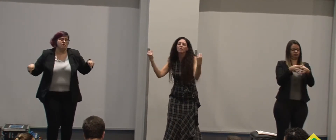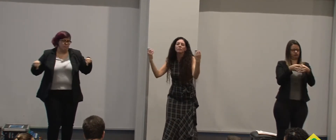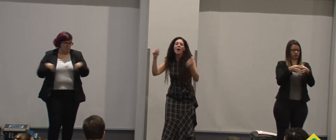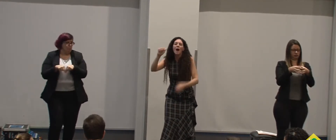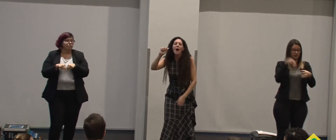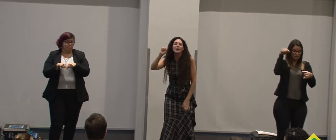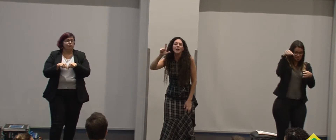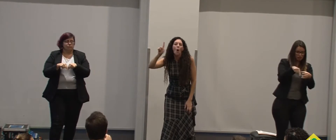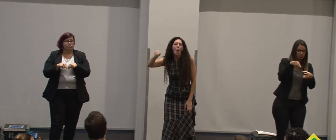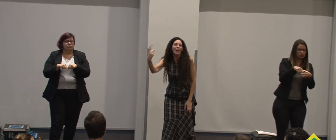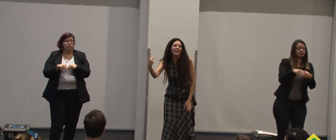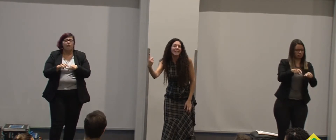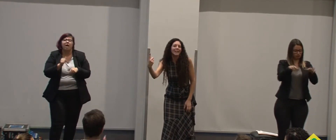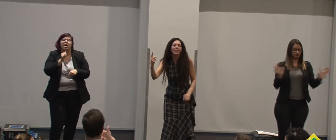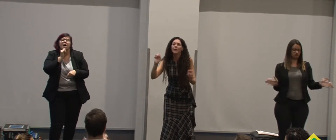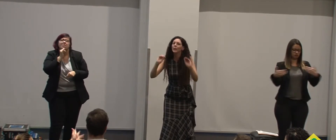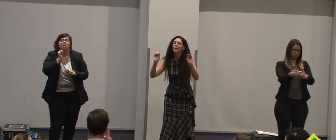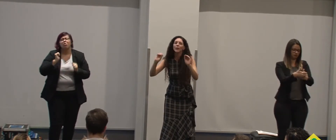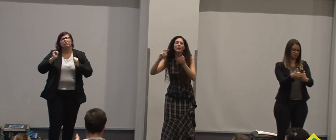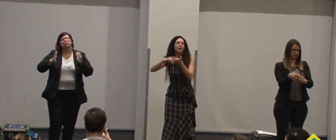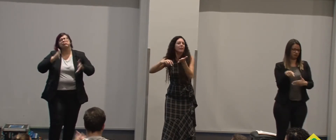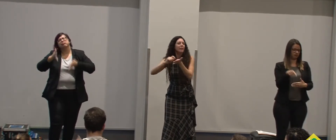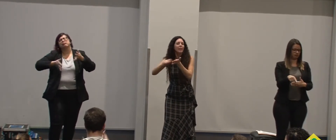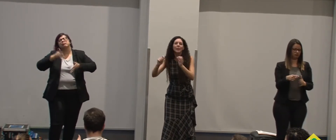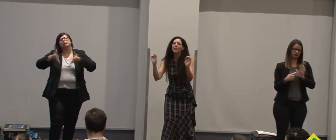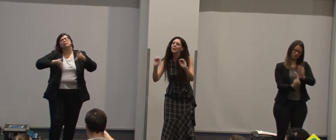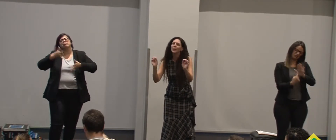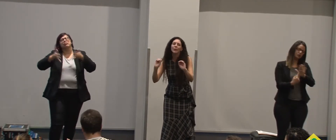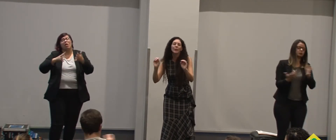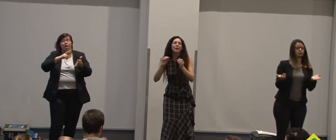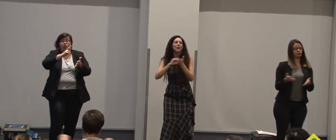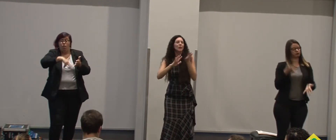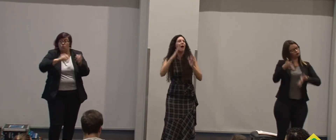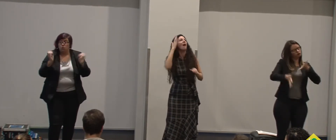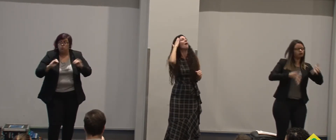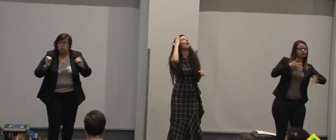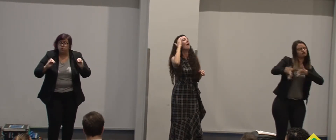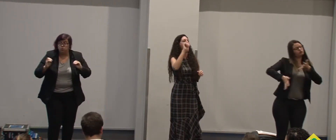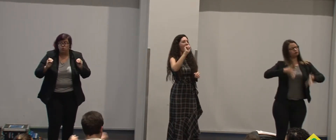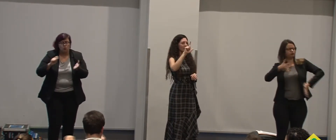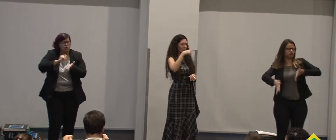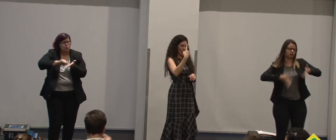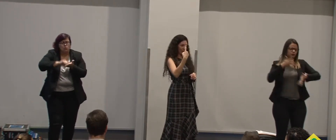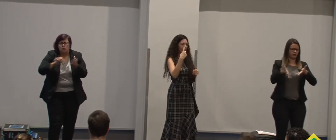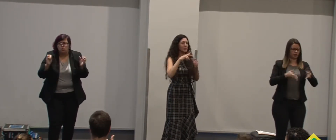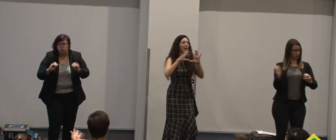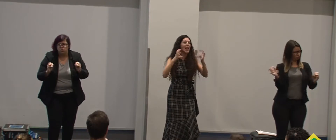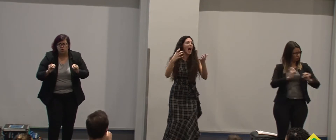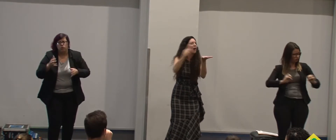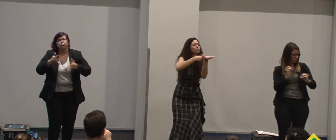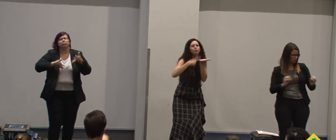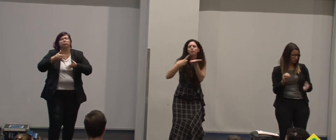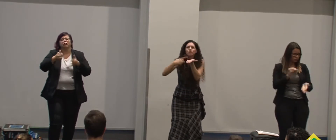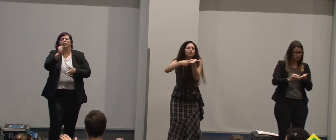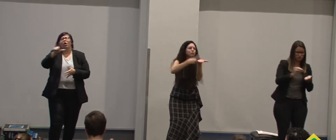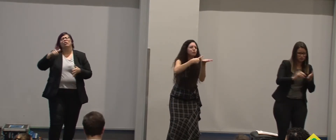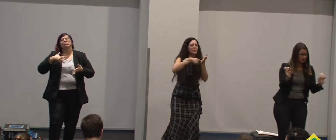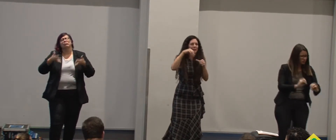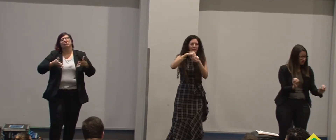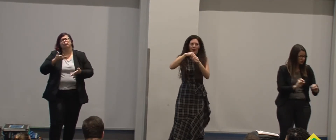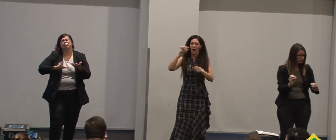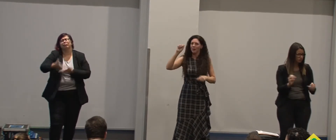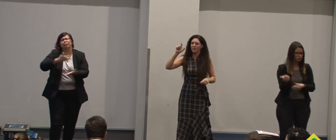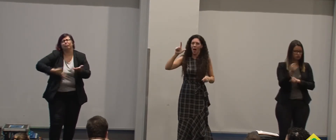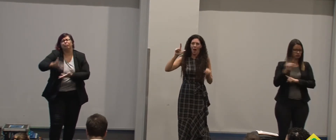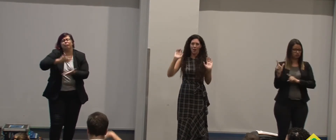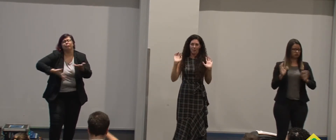E na sua classe, falar, ó, a gente vai trabalhar uma questão aqui só de língua de sinais. E aí a